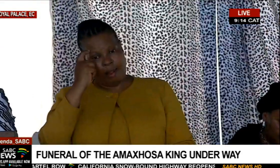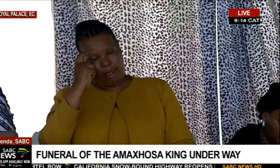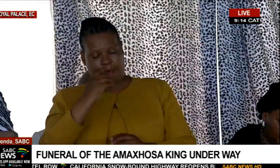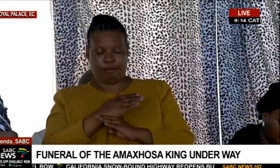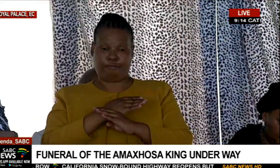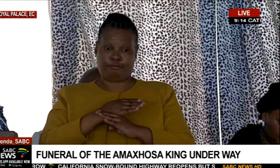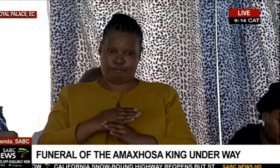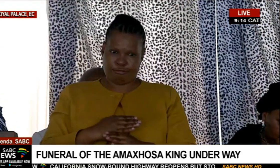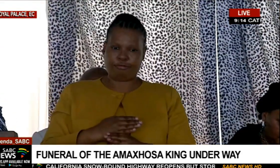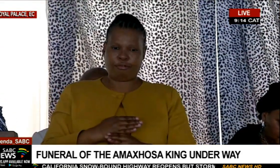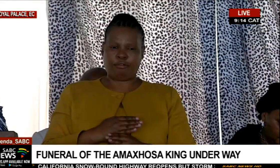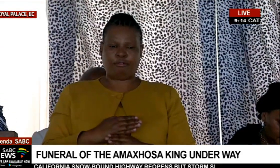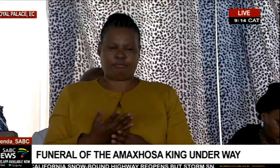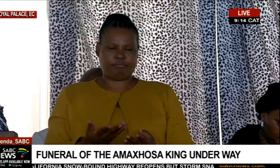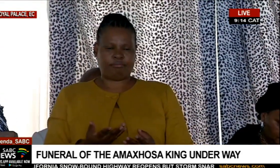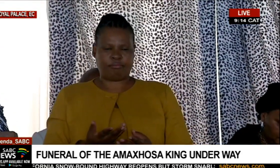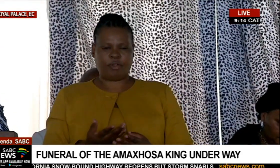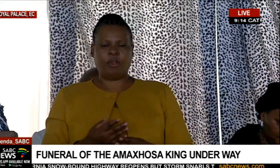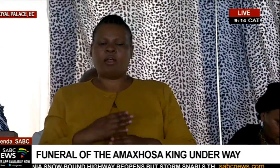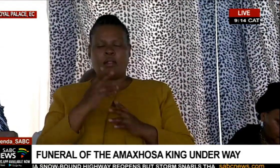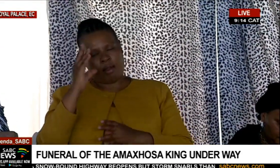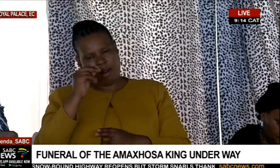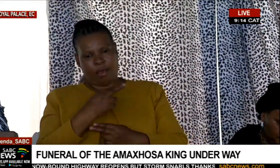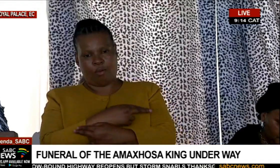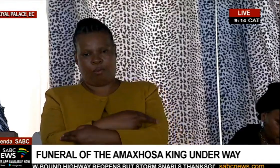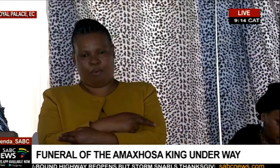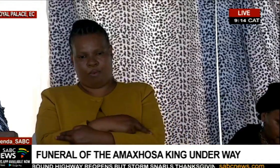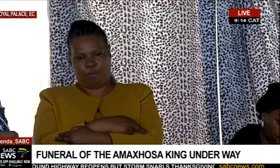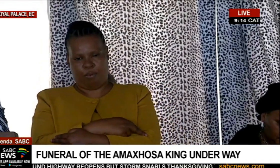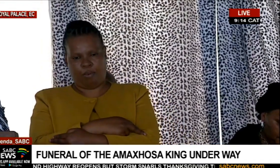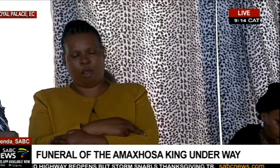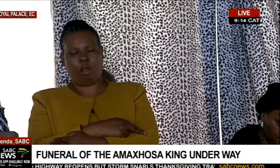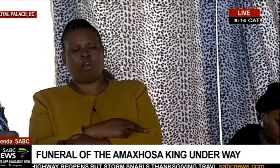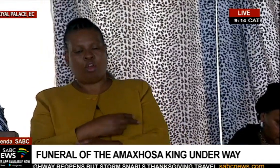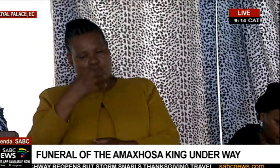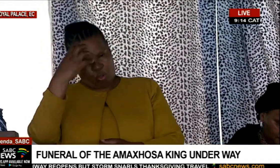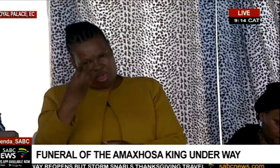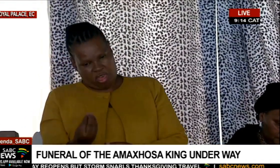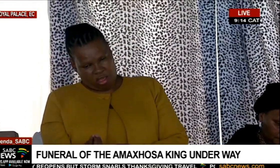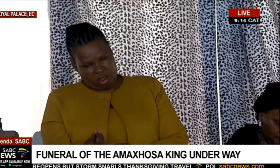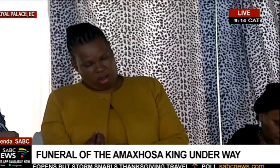ngoxolo konyana yohlanga, lala uphumle konyana yohlanga.